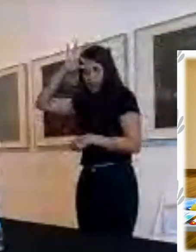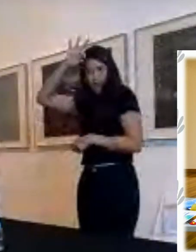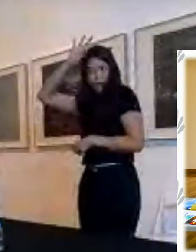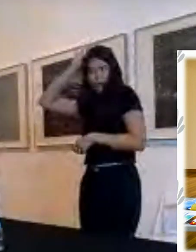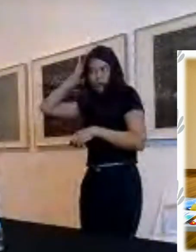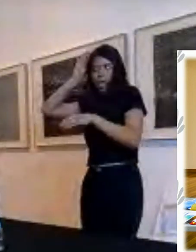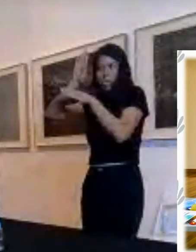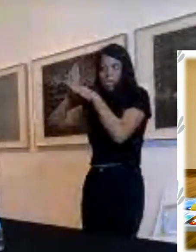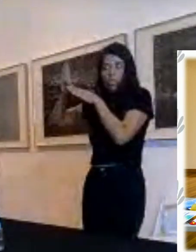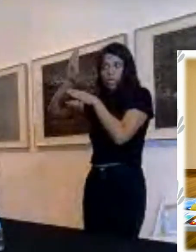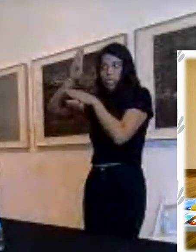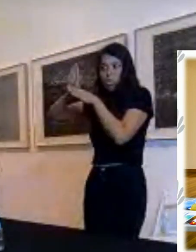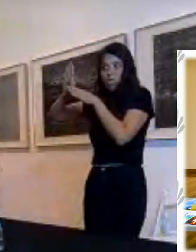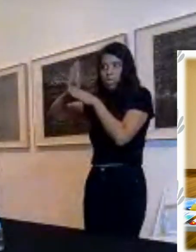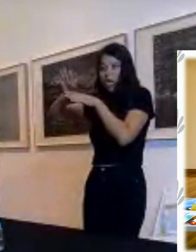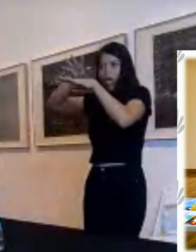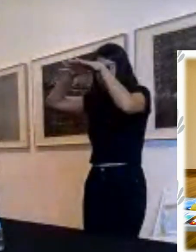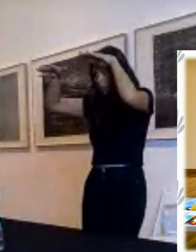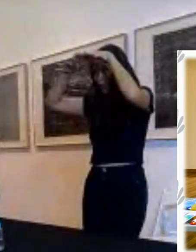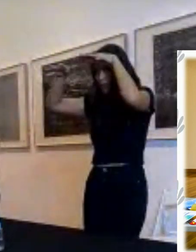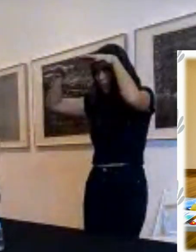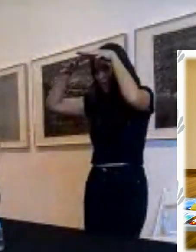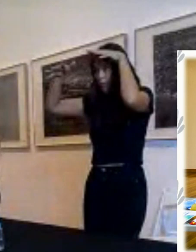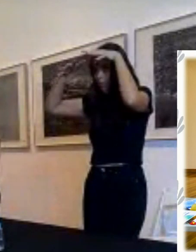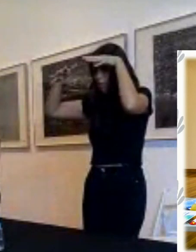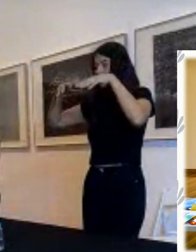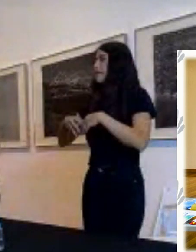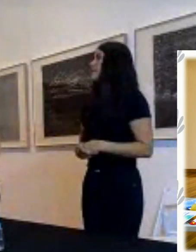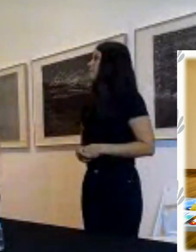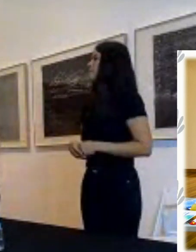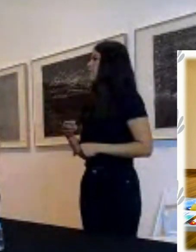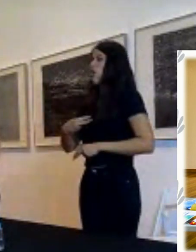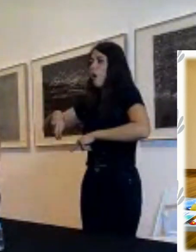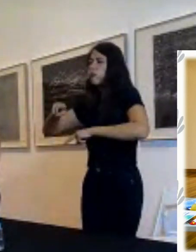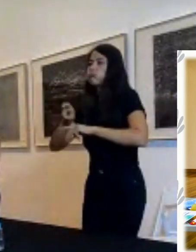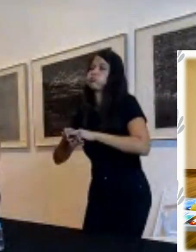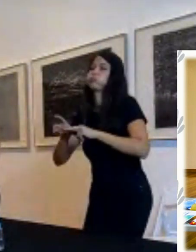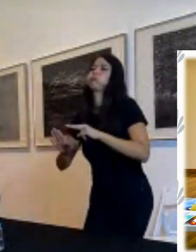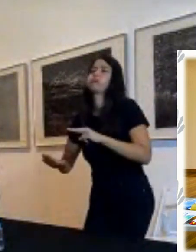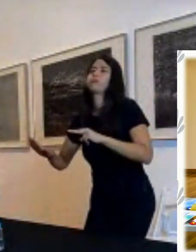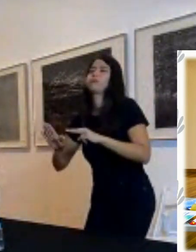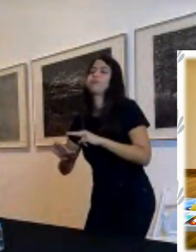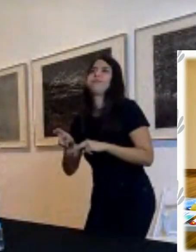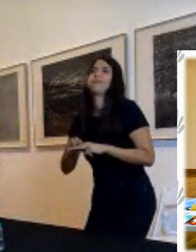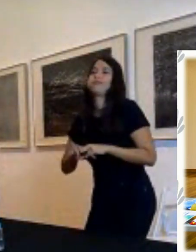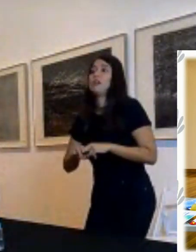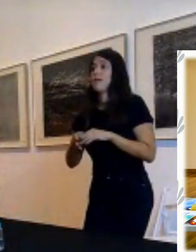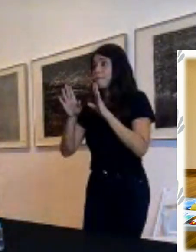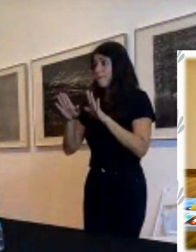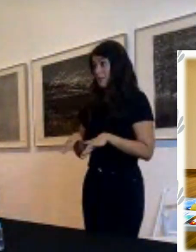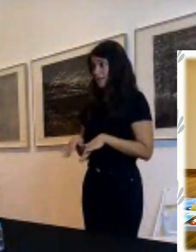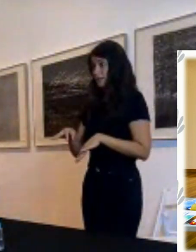ahí entumecidas, así como que yo estaba sentada hace un rato y apenas me podía parar. De la misma manera, las